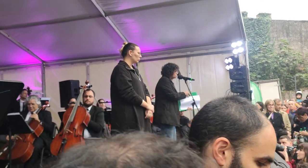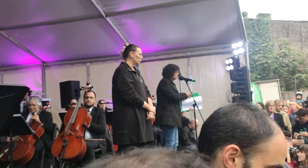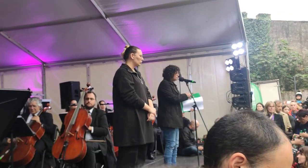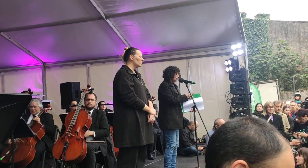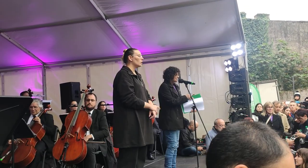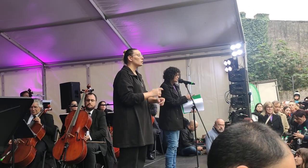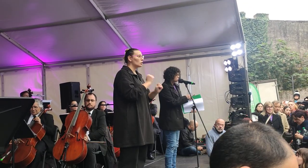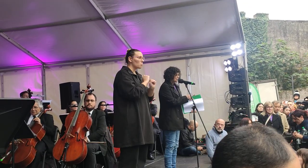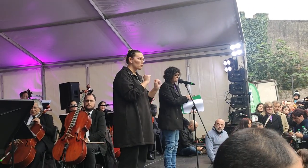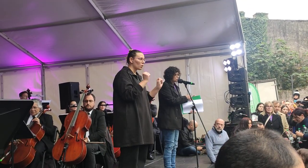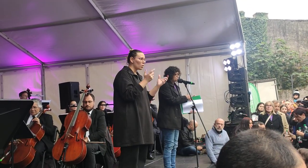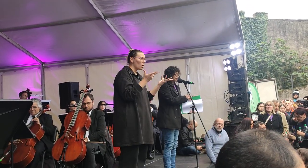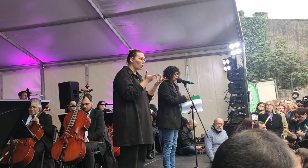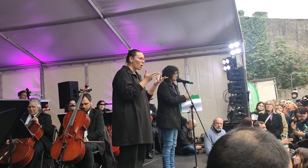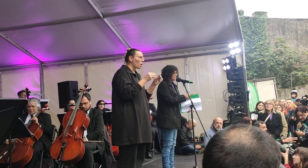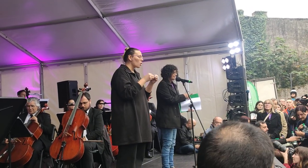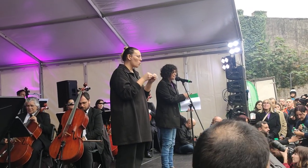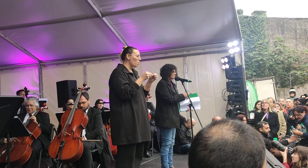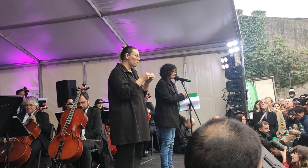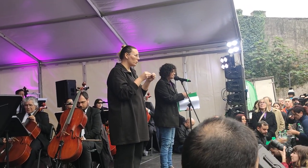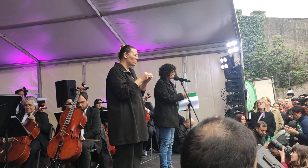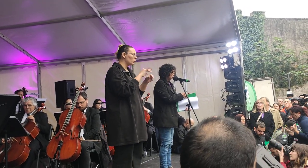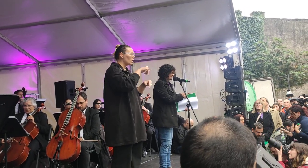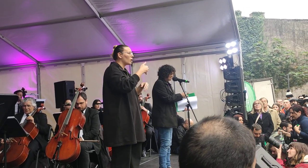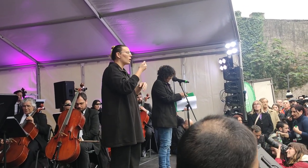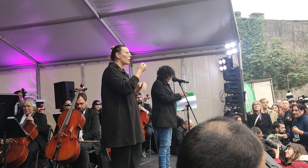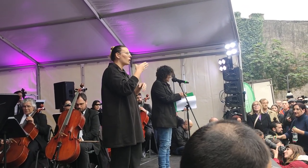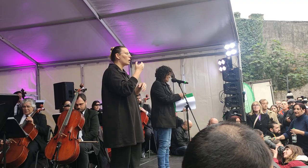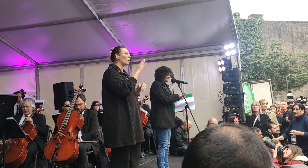Si me lo permiten, están por acá mis compañeras de Jacarandá